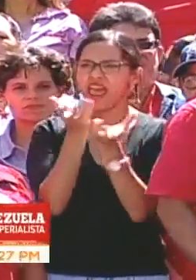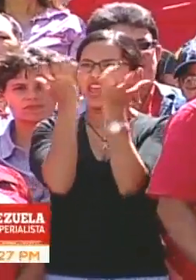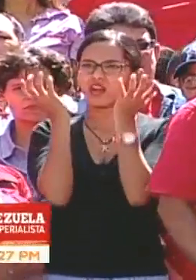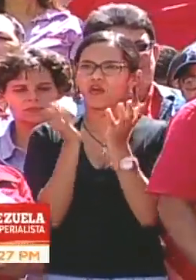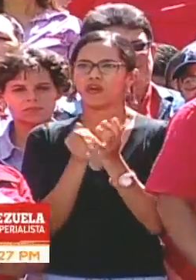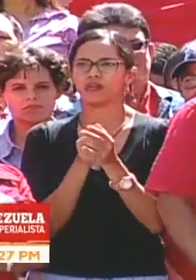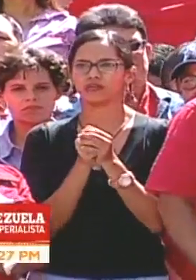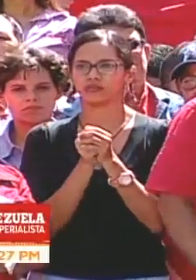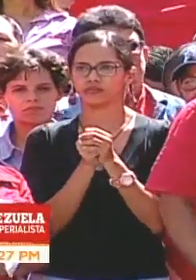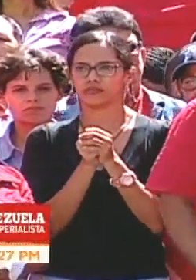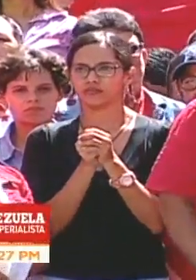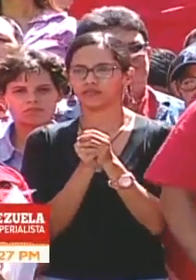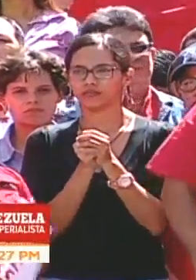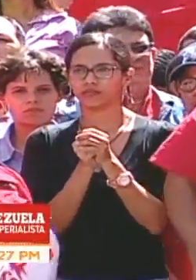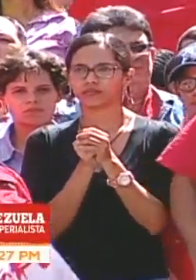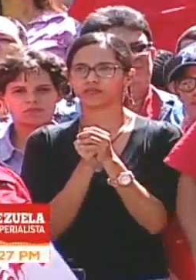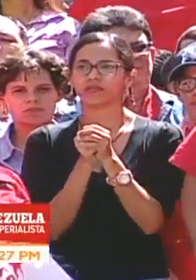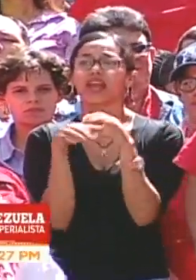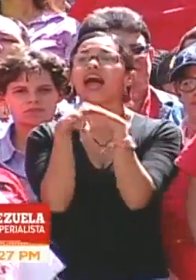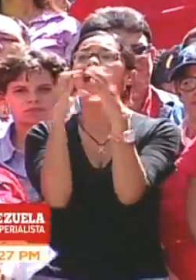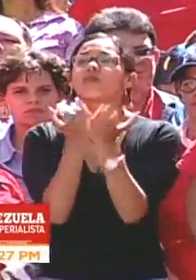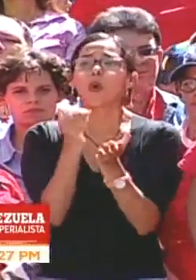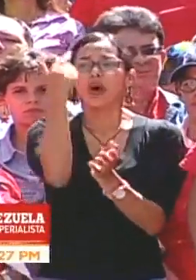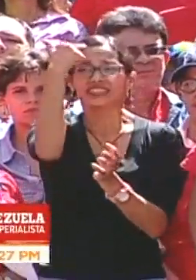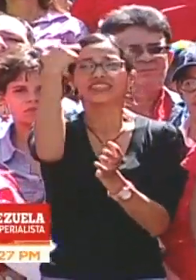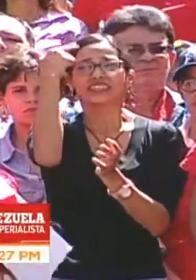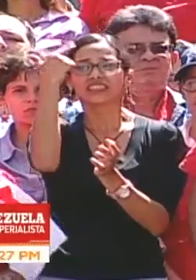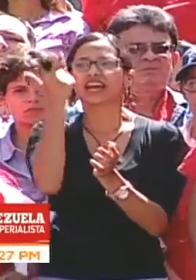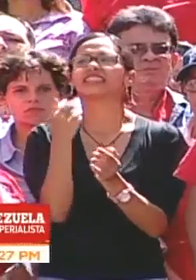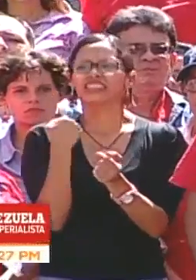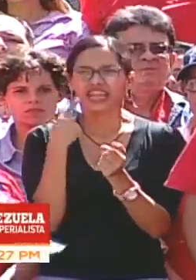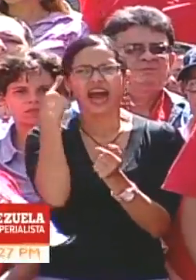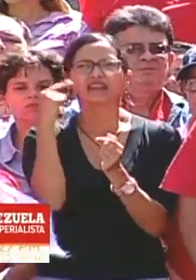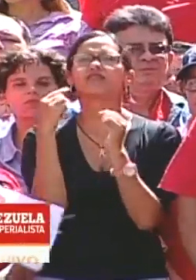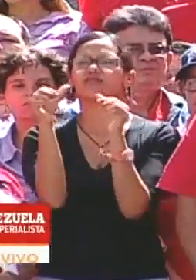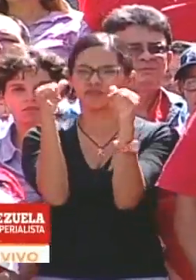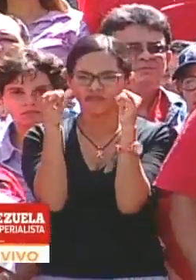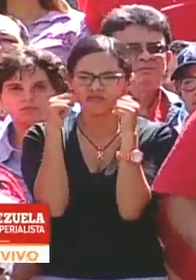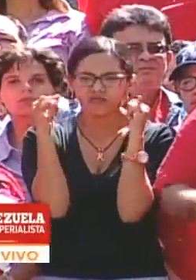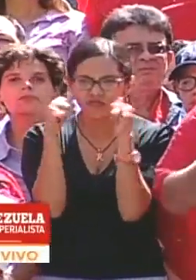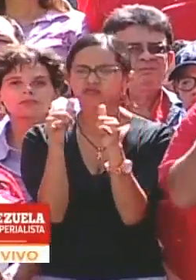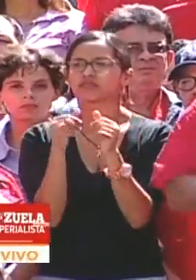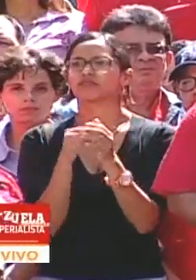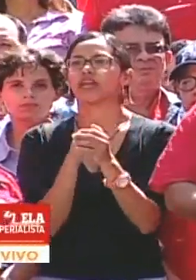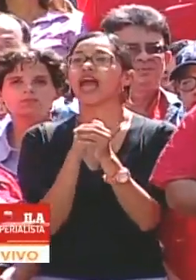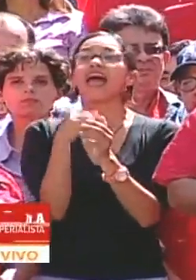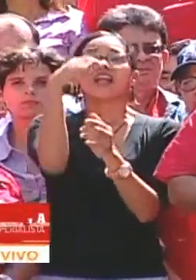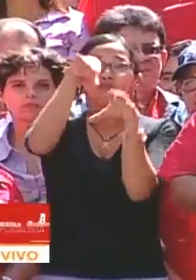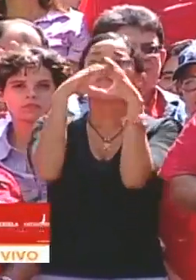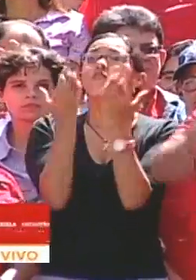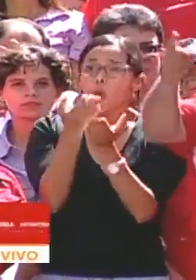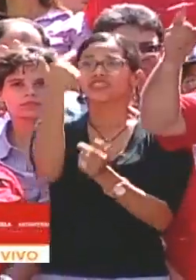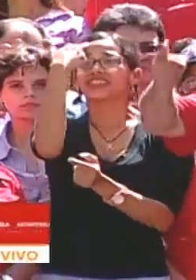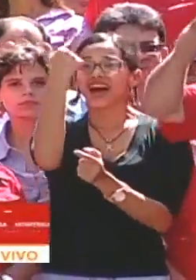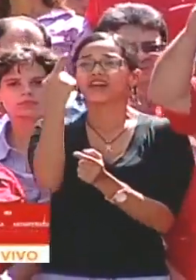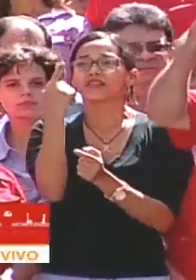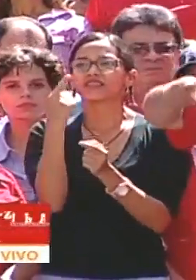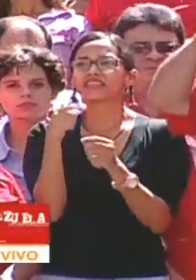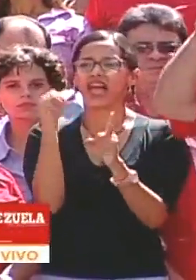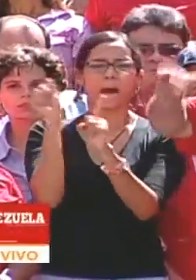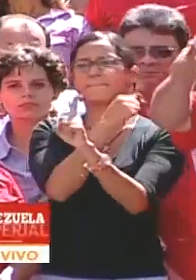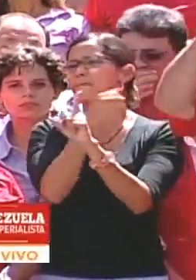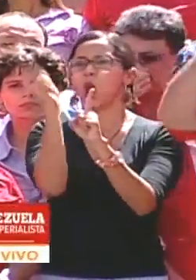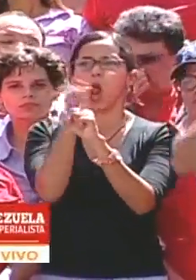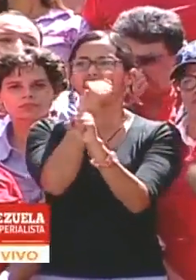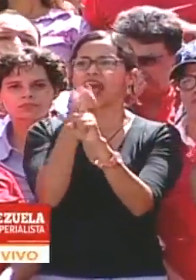incendios. El mundo tiene que saber eso y ya lo está sabiendo. El mundo ya sabe que la violencia